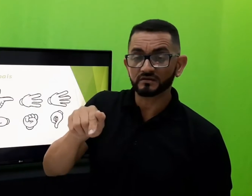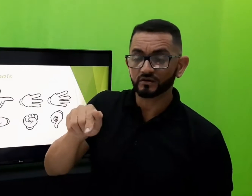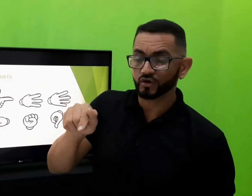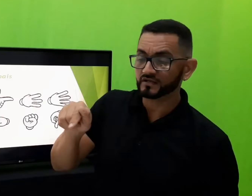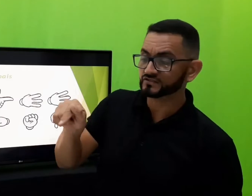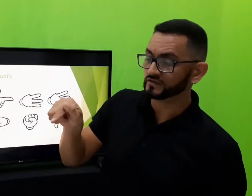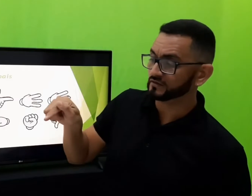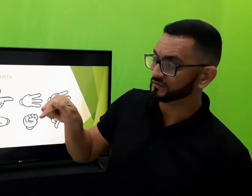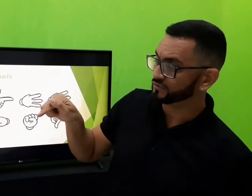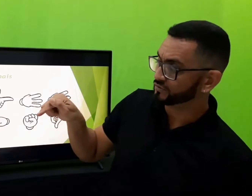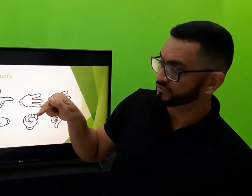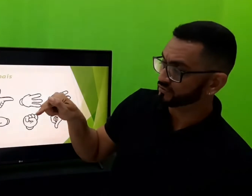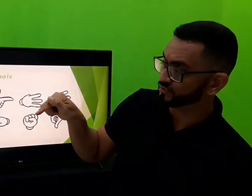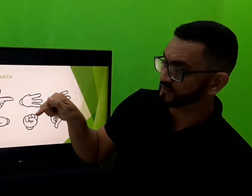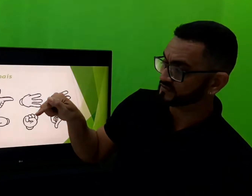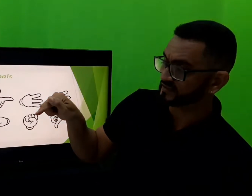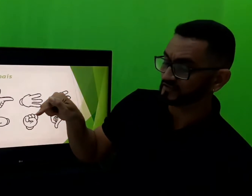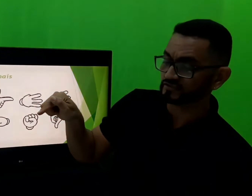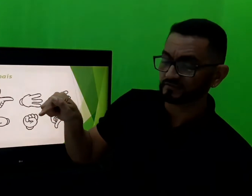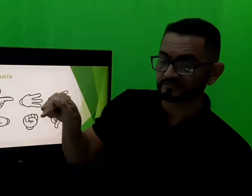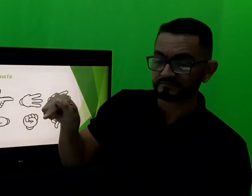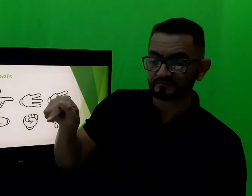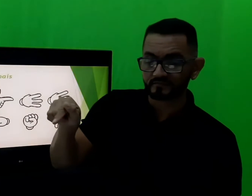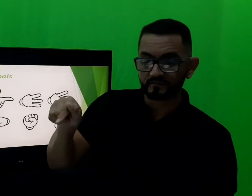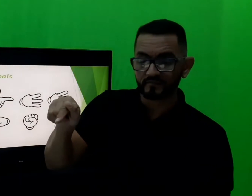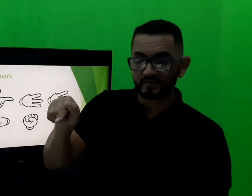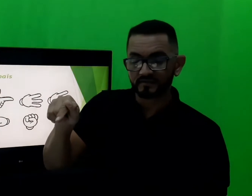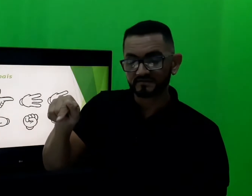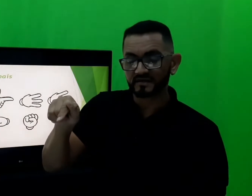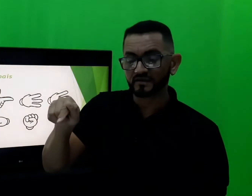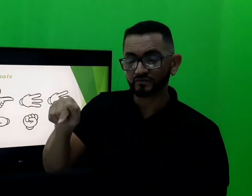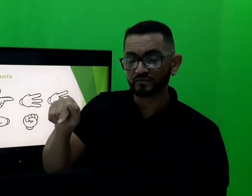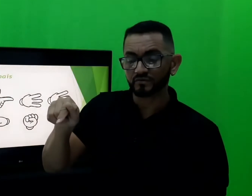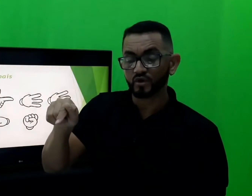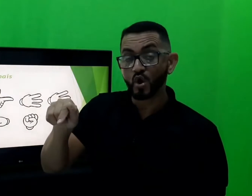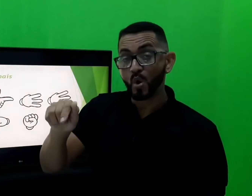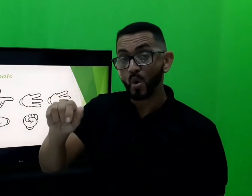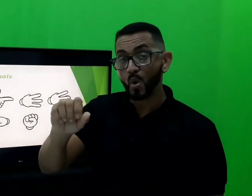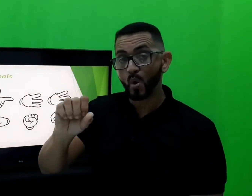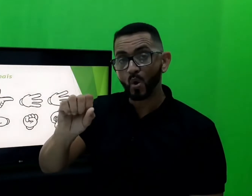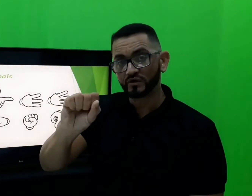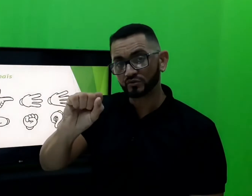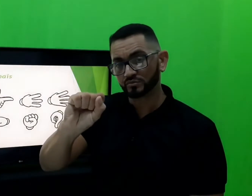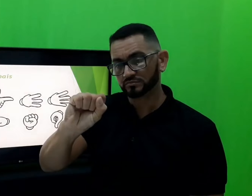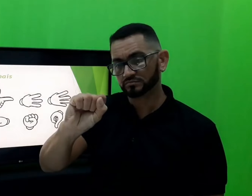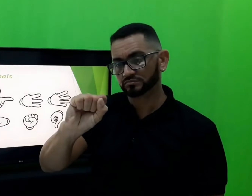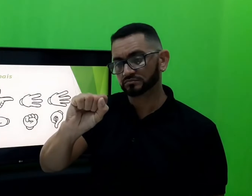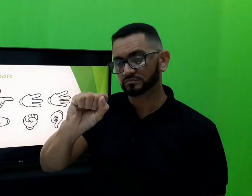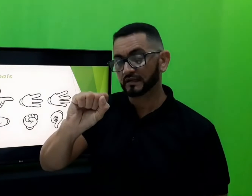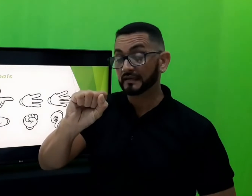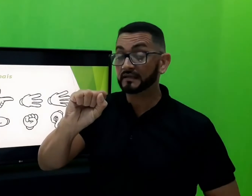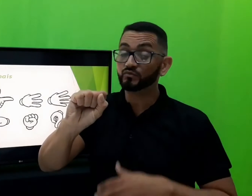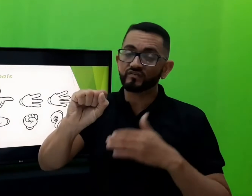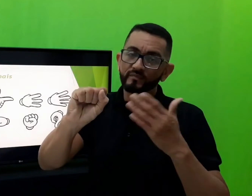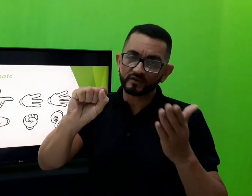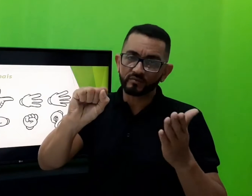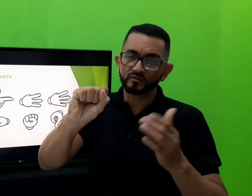7. Olha só. Número 7. Certo? 8. Que no alfabeto manual é